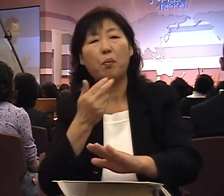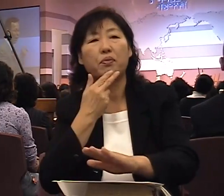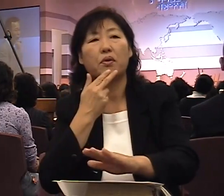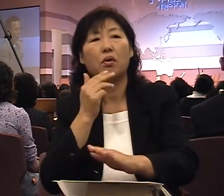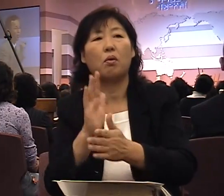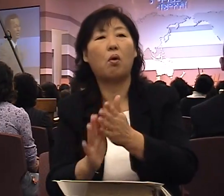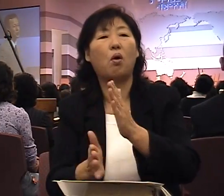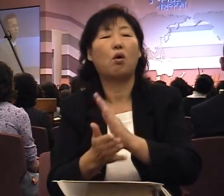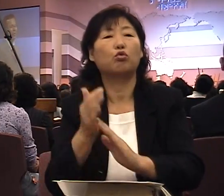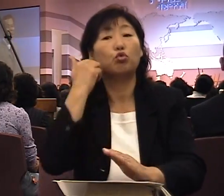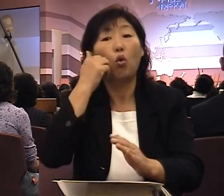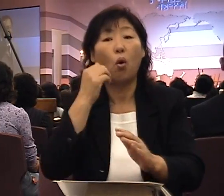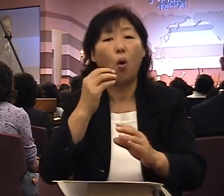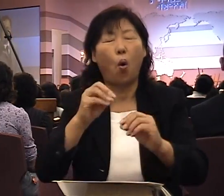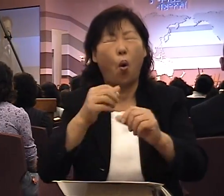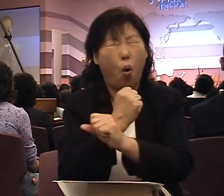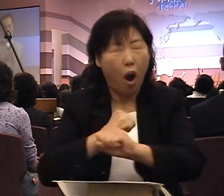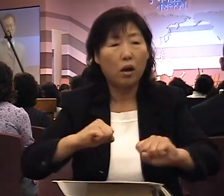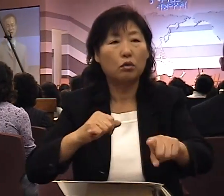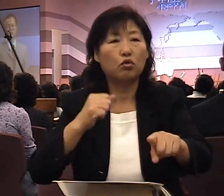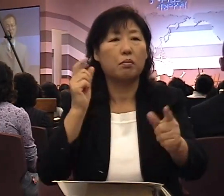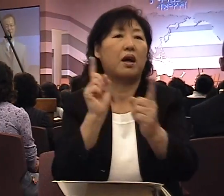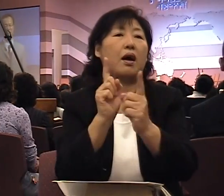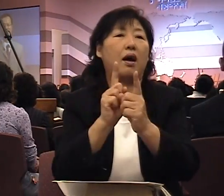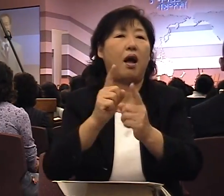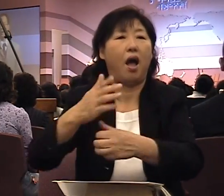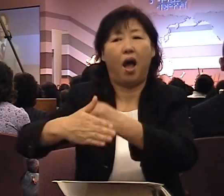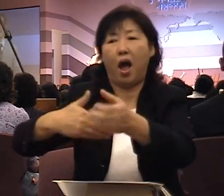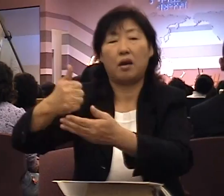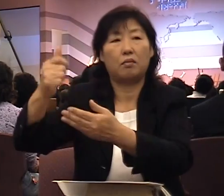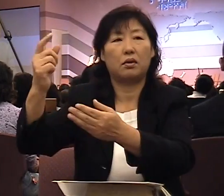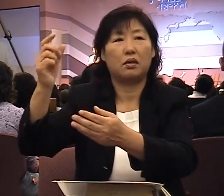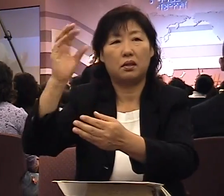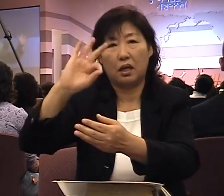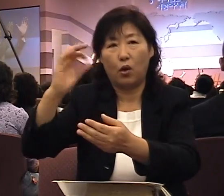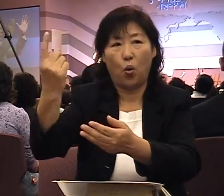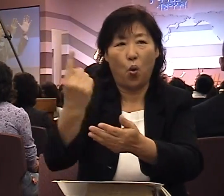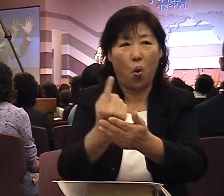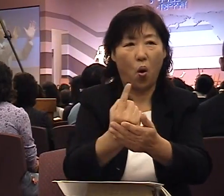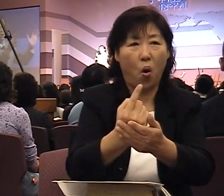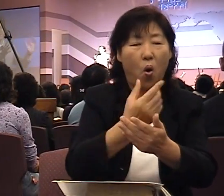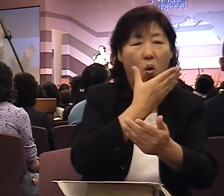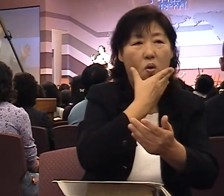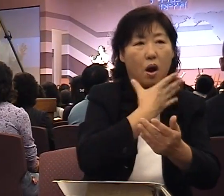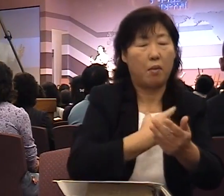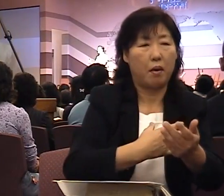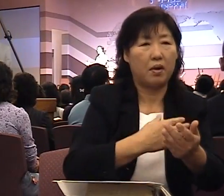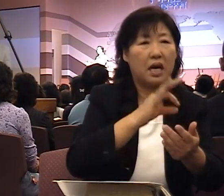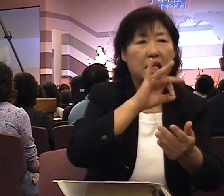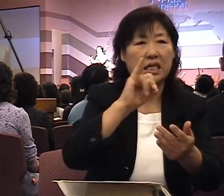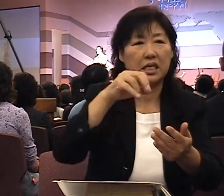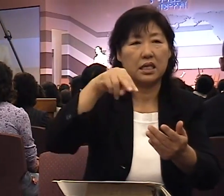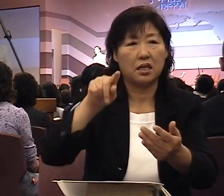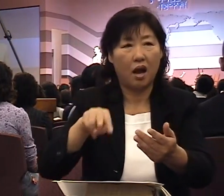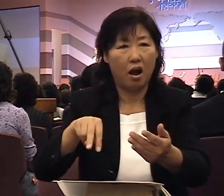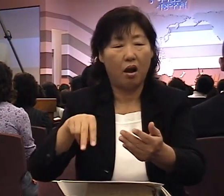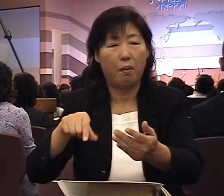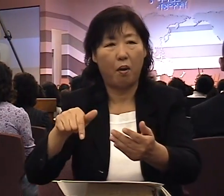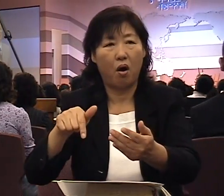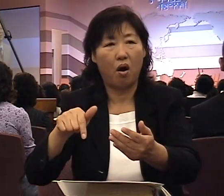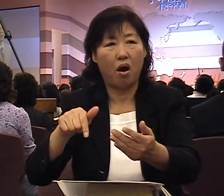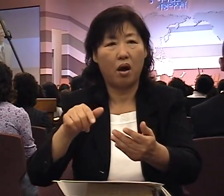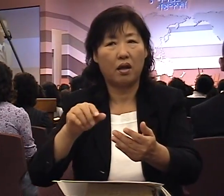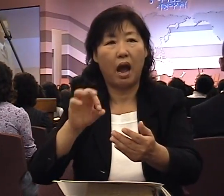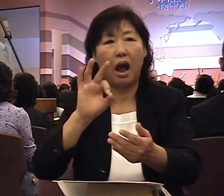그 광야에 또 한 분이 계십니다. 하나님이 그를 찾아오십니다. 하나님의 약속은 아브라함과 이삭과 야곱을 통해 흐르는 게